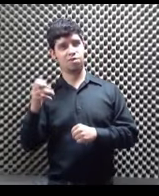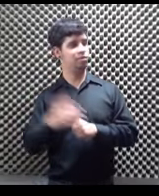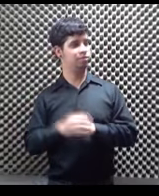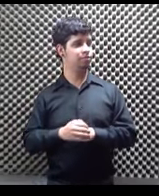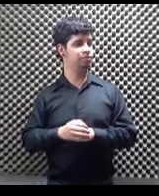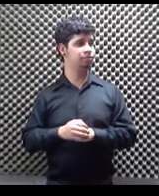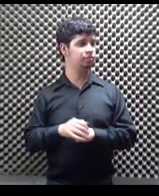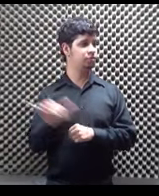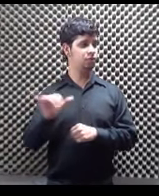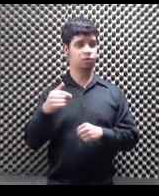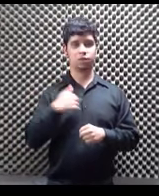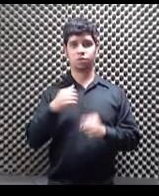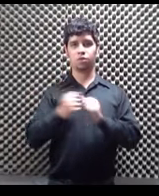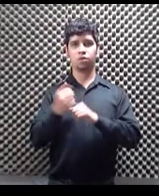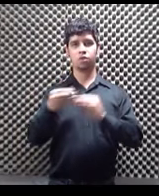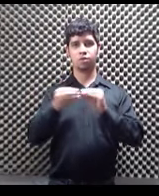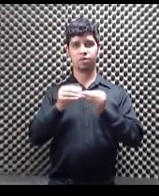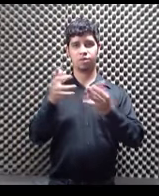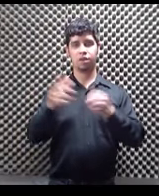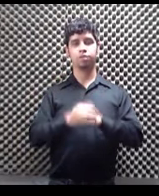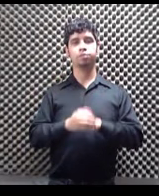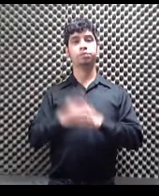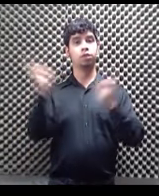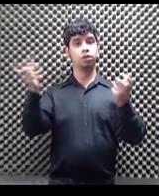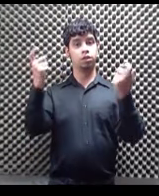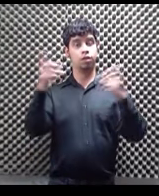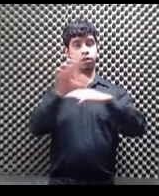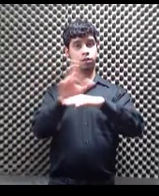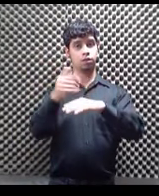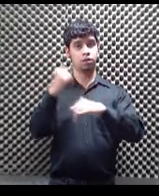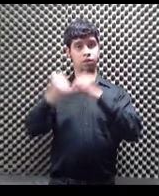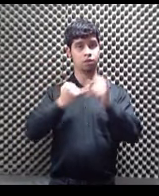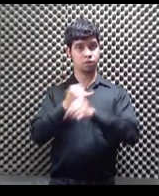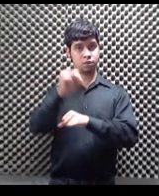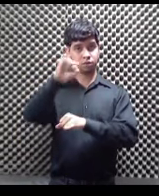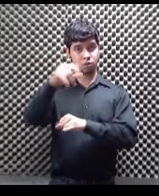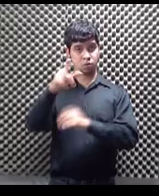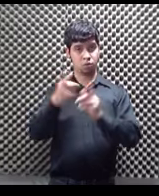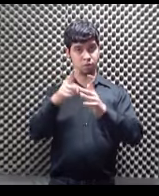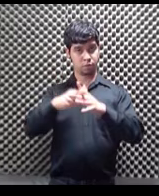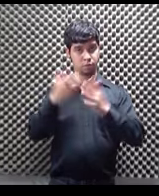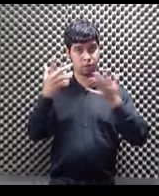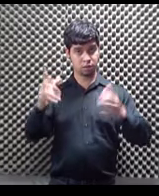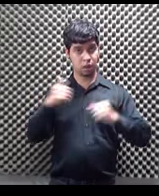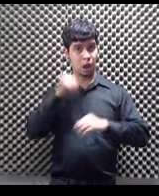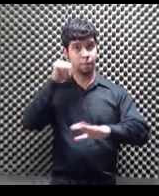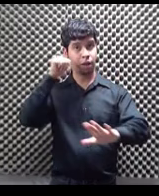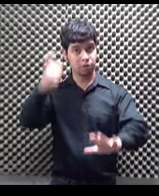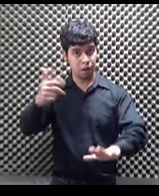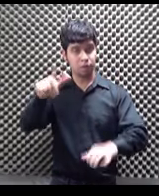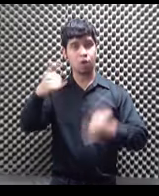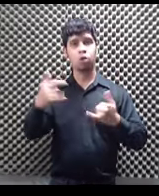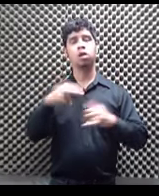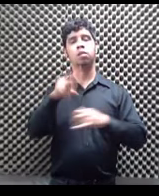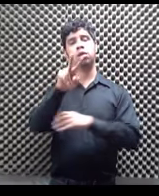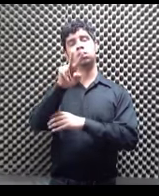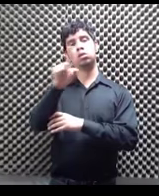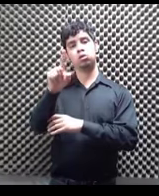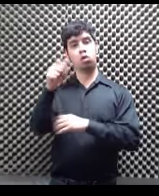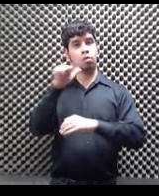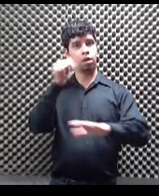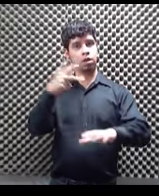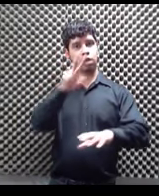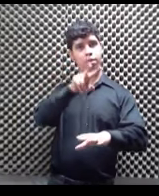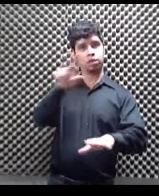Eres igualito que yo con los números. Seguro. Festival de Cine Internacional de San Juan comienza ya mañana. Hoy es 21, así que